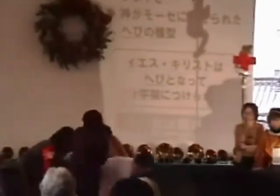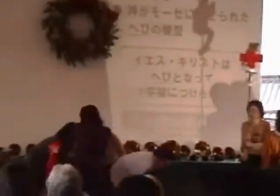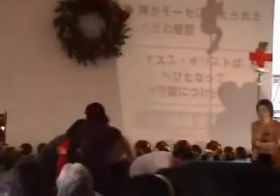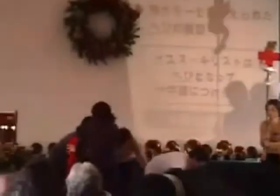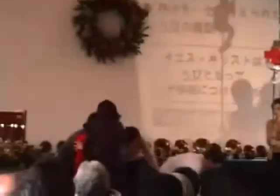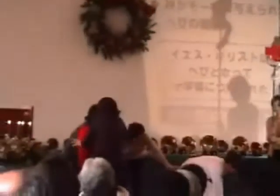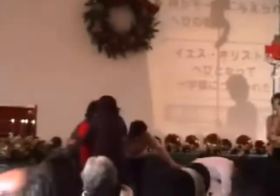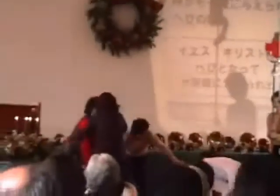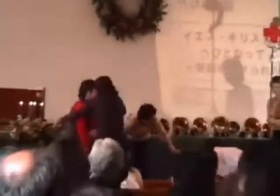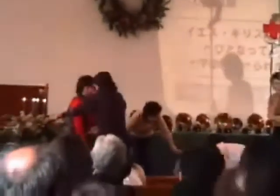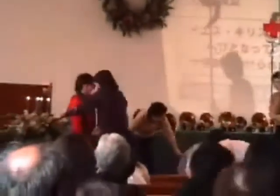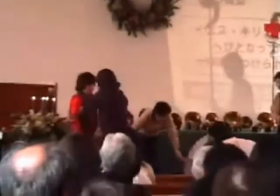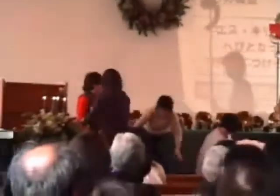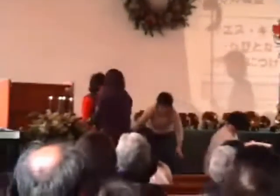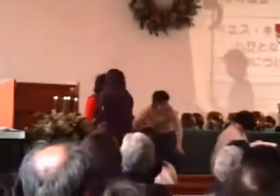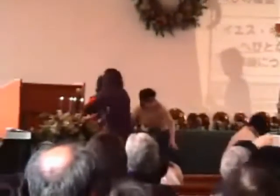んだ方がマシだという人もいました。